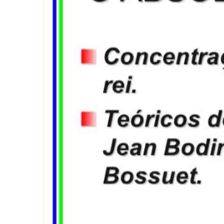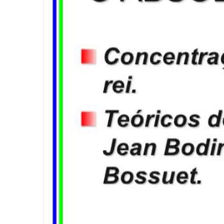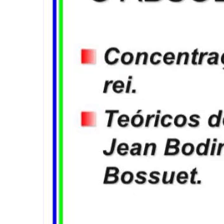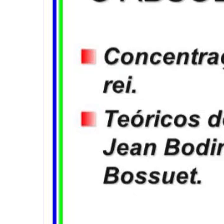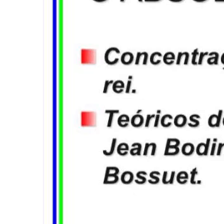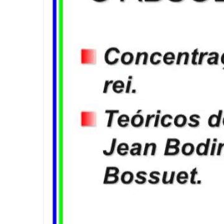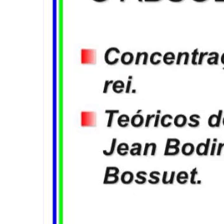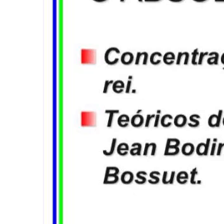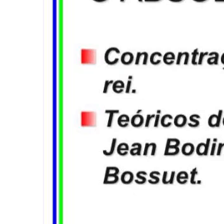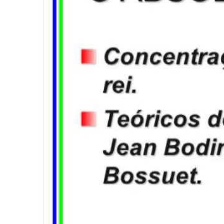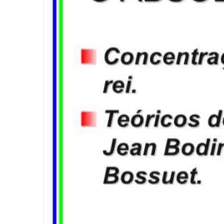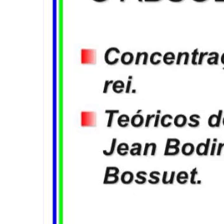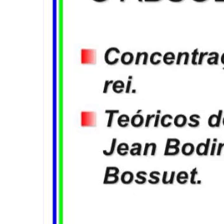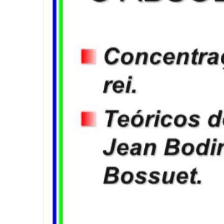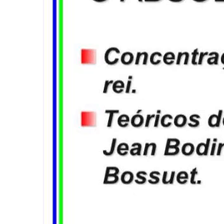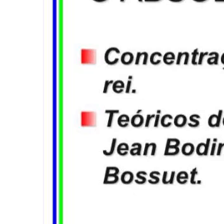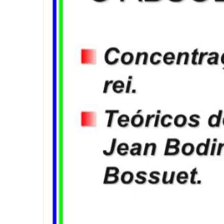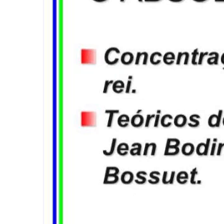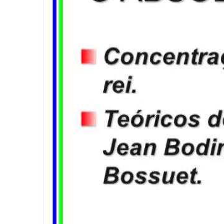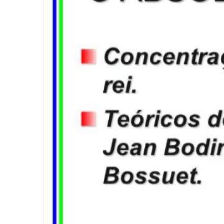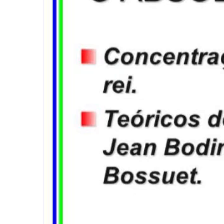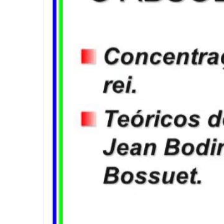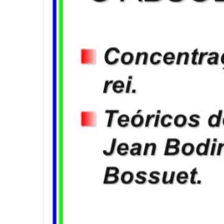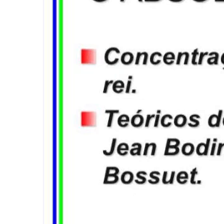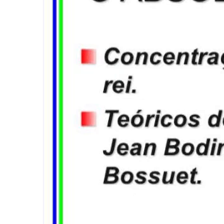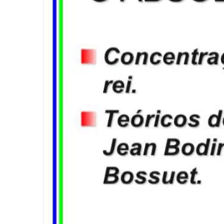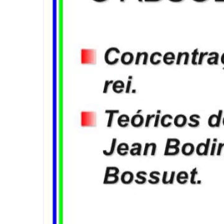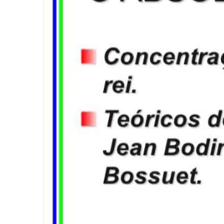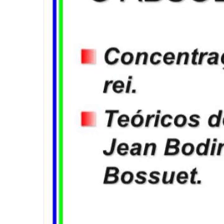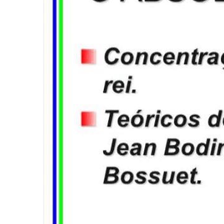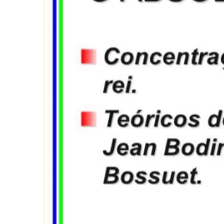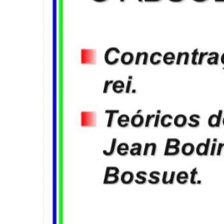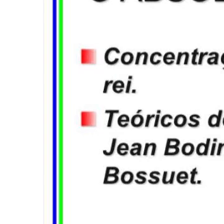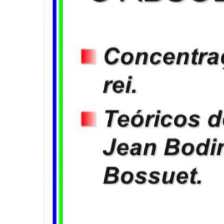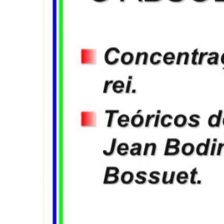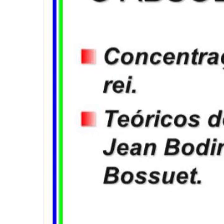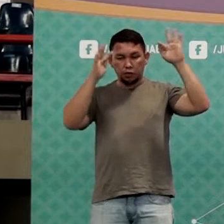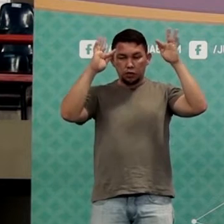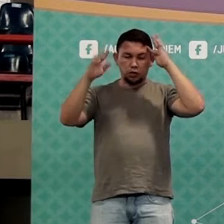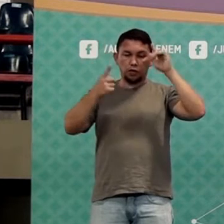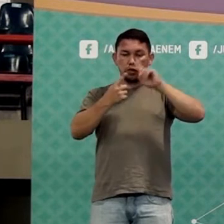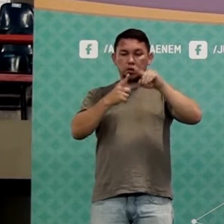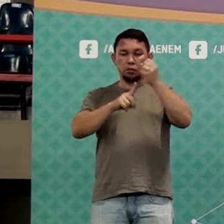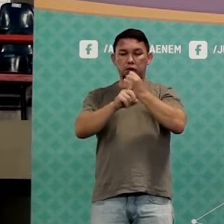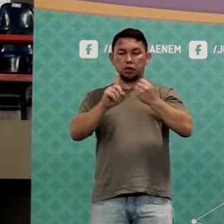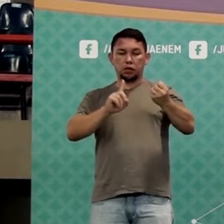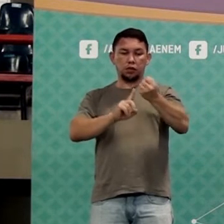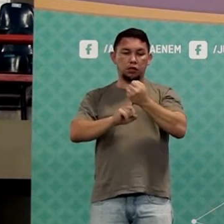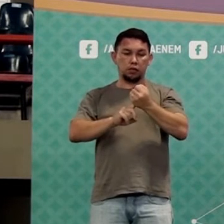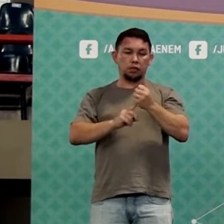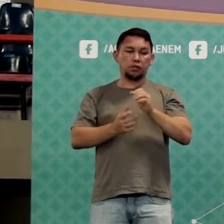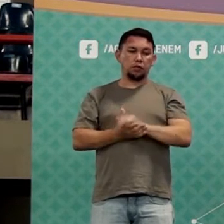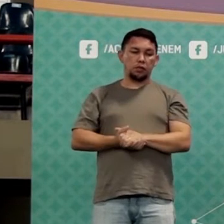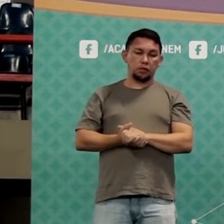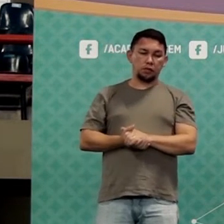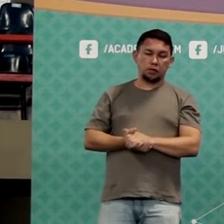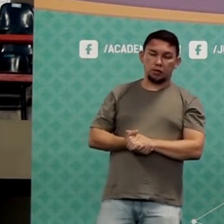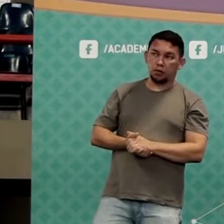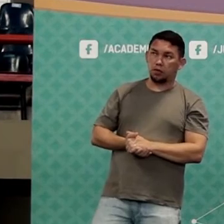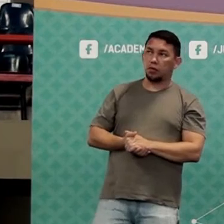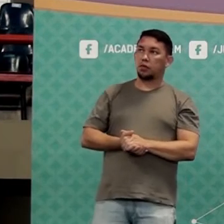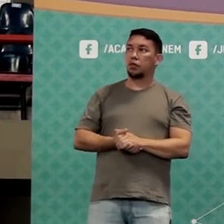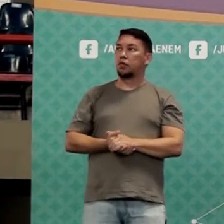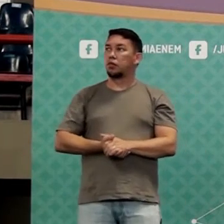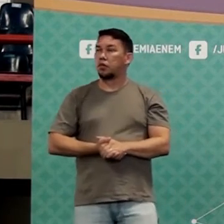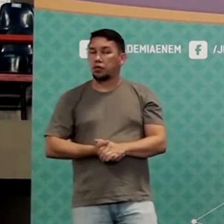quem vier aqui no projeto falar com vocês de filosofia e sociologia. Tio Esciliano? Pronto, tio